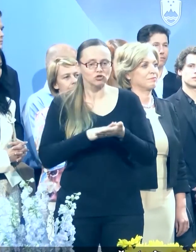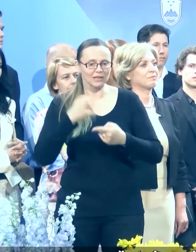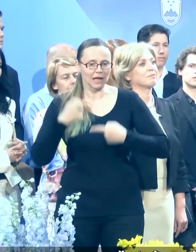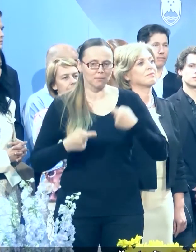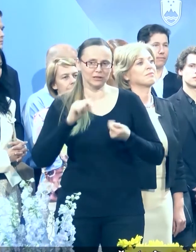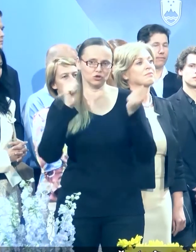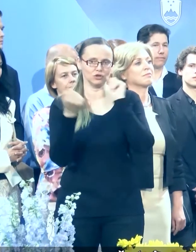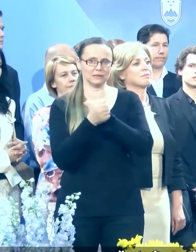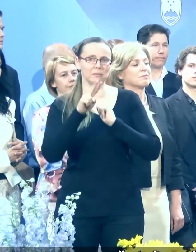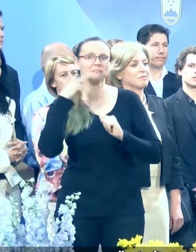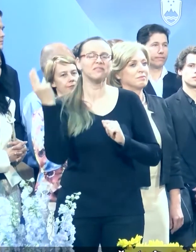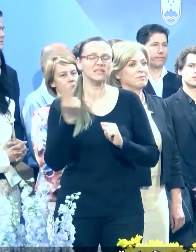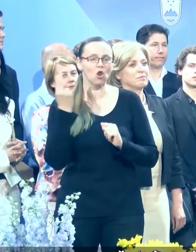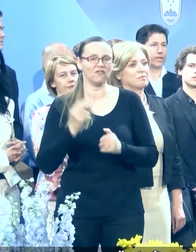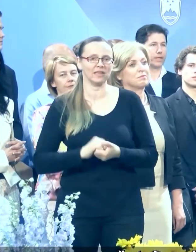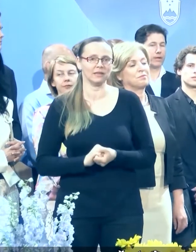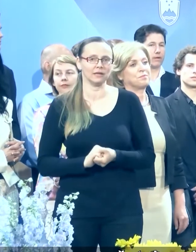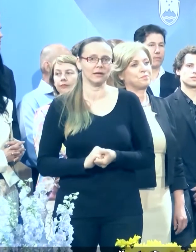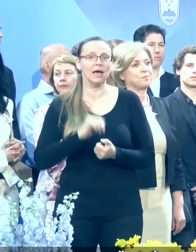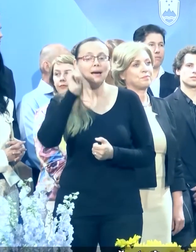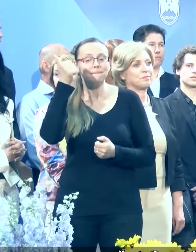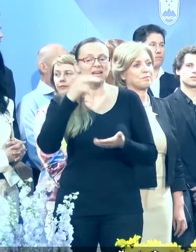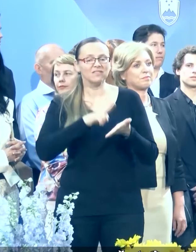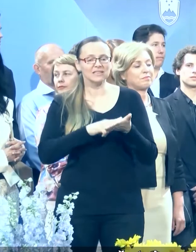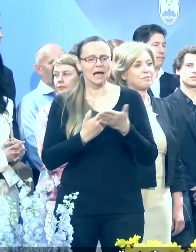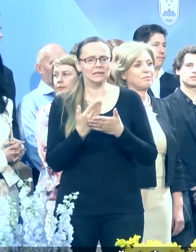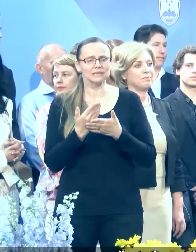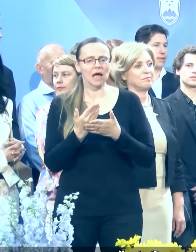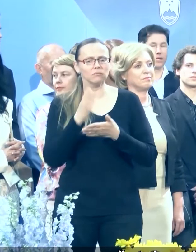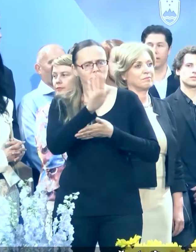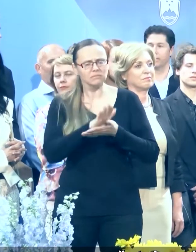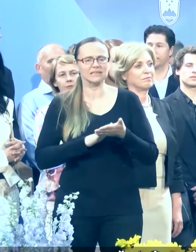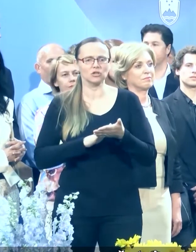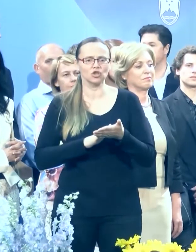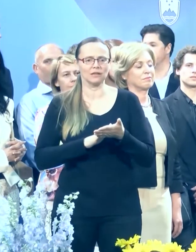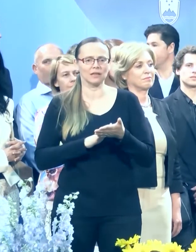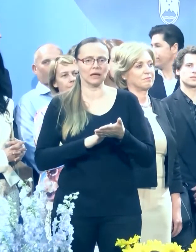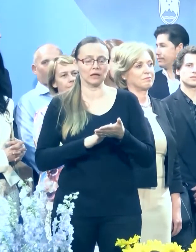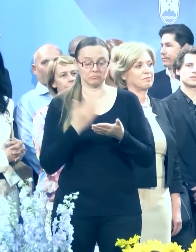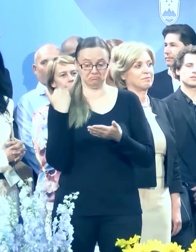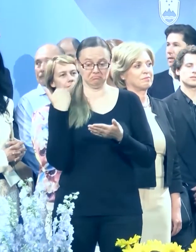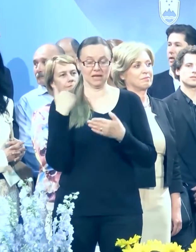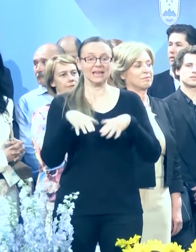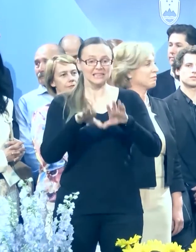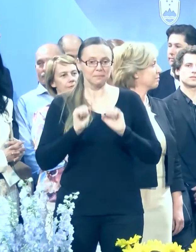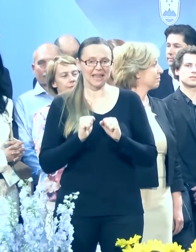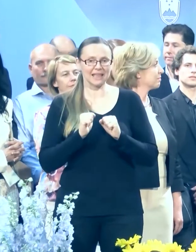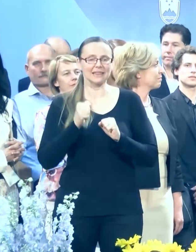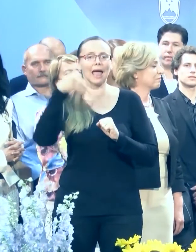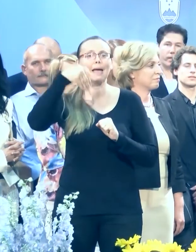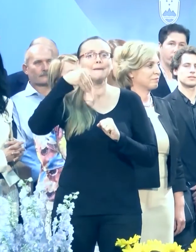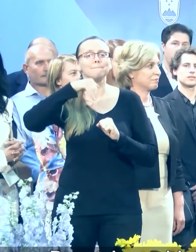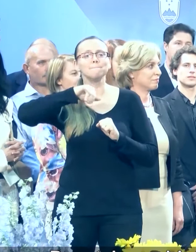političnih sprememb v Sloveniji, prvi znak za udejanjanje nedavno sprejete Majniške